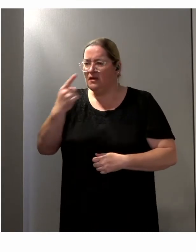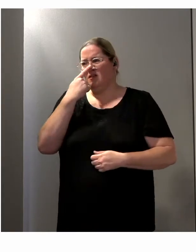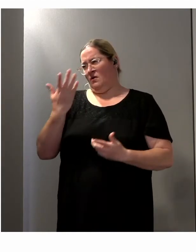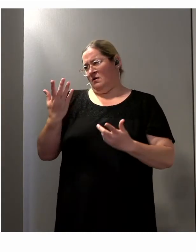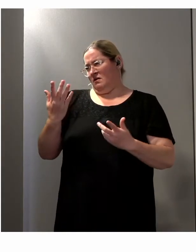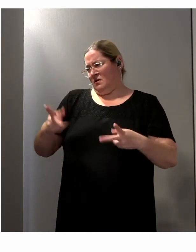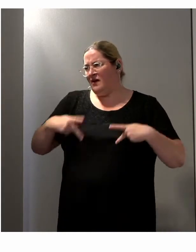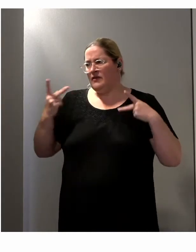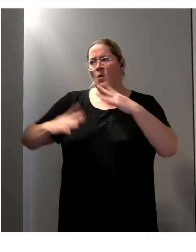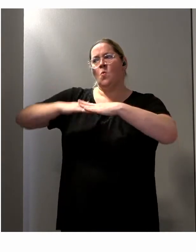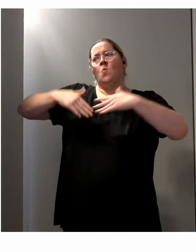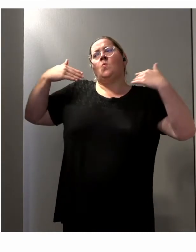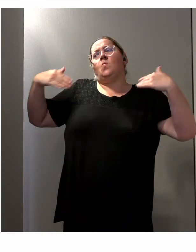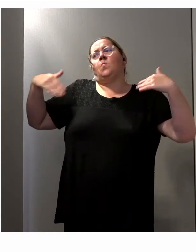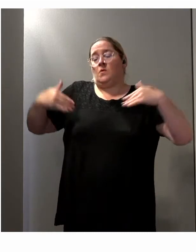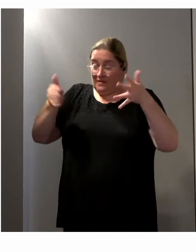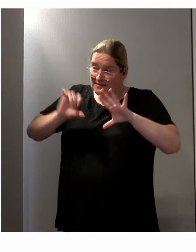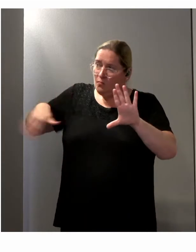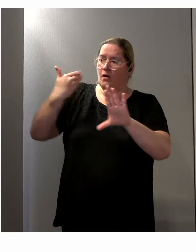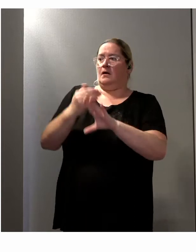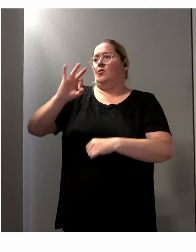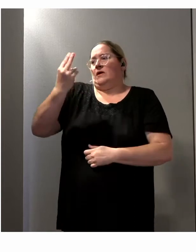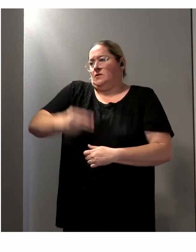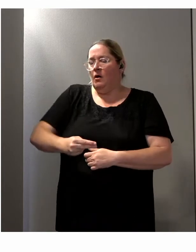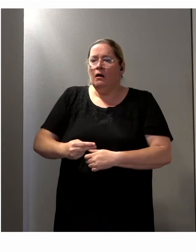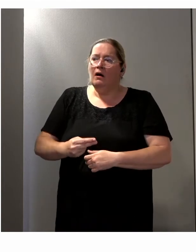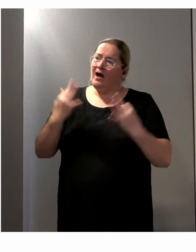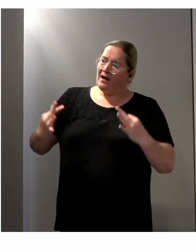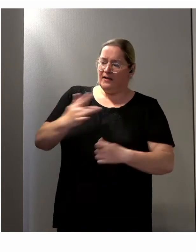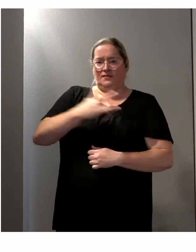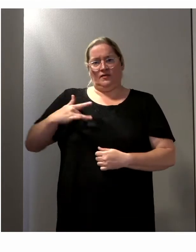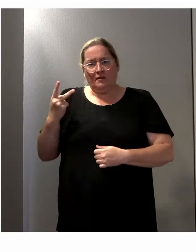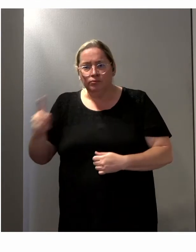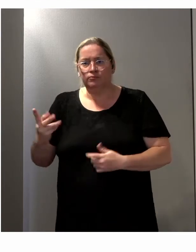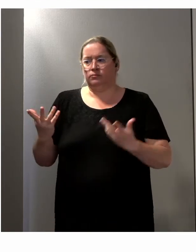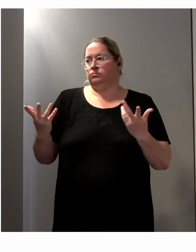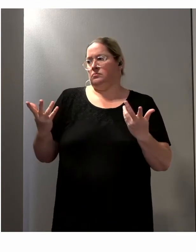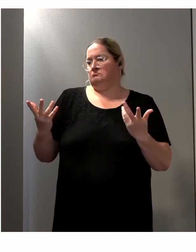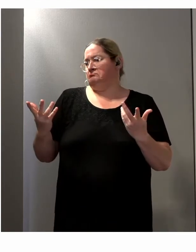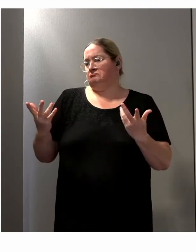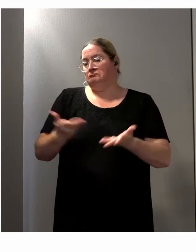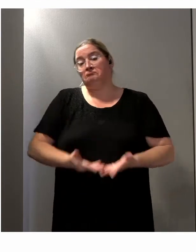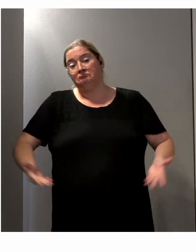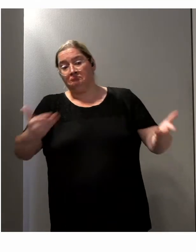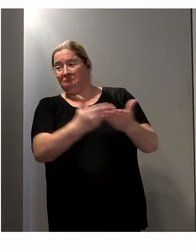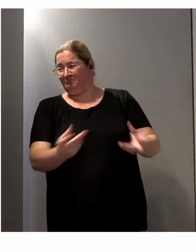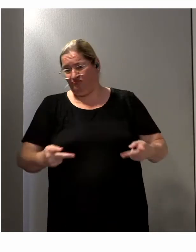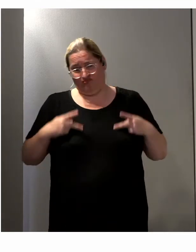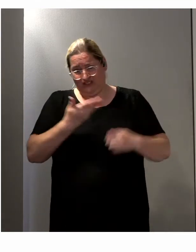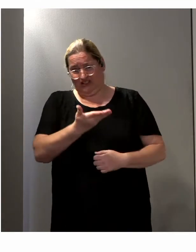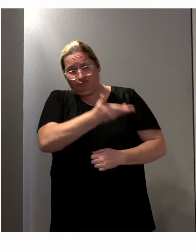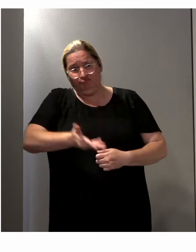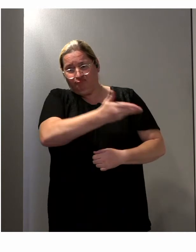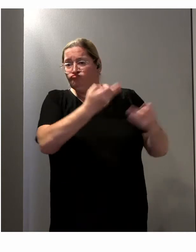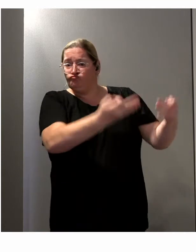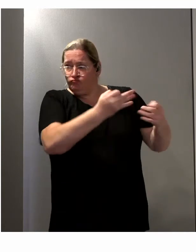fortement limité depuis plus de 6 mois pour des raisons de santé dans les actes que les gens